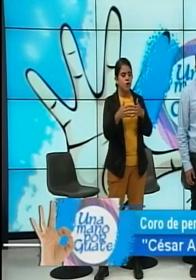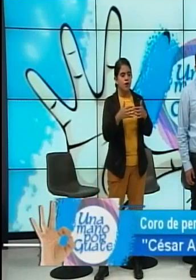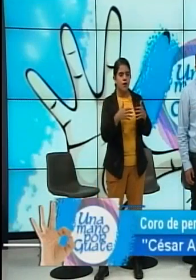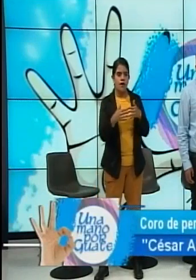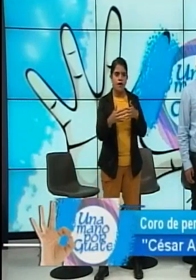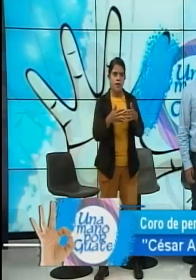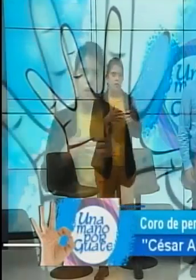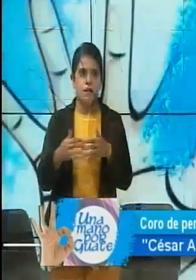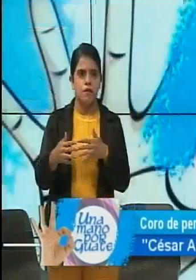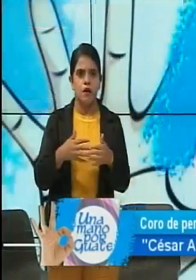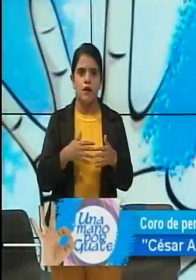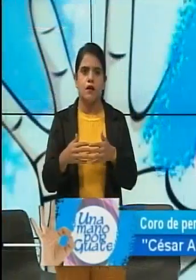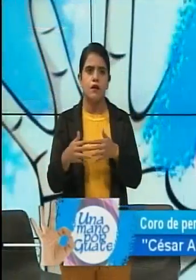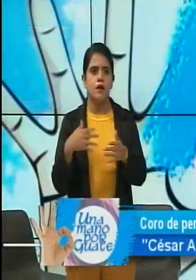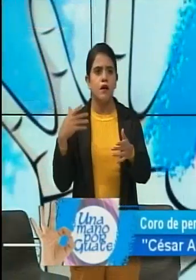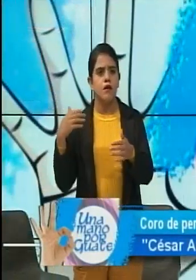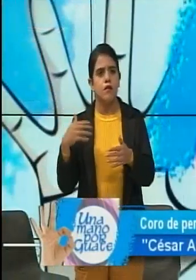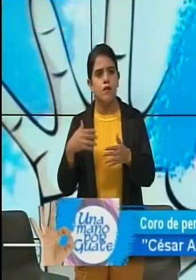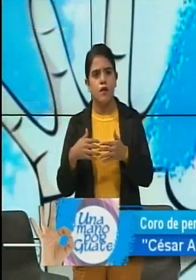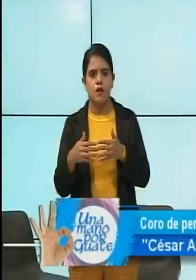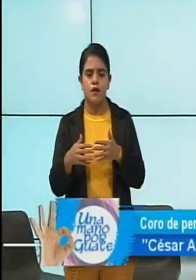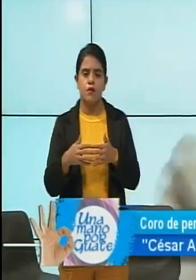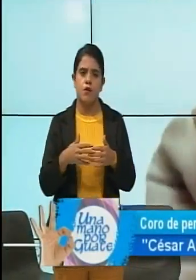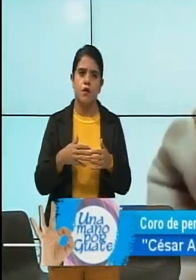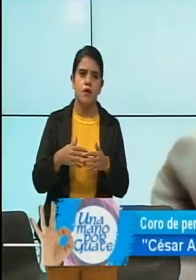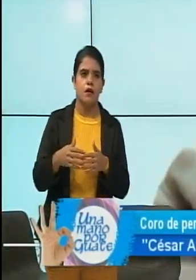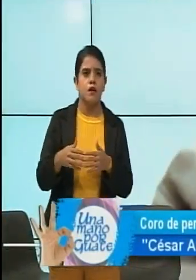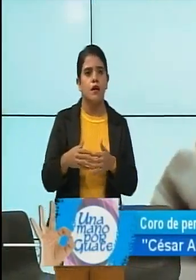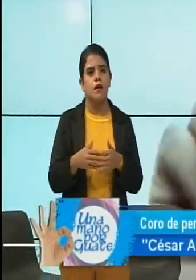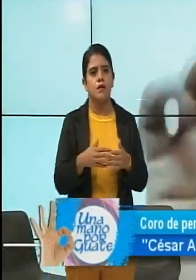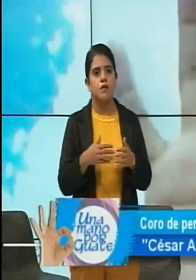barreras, no mires